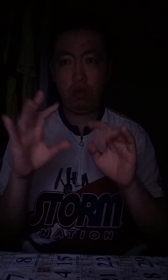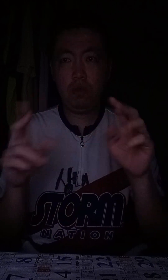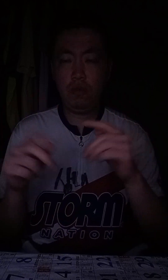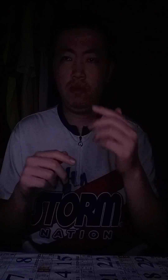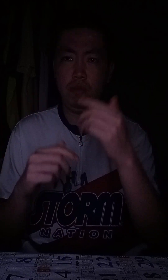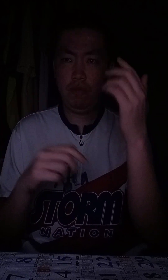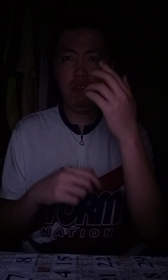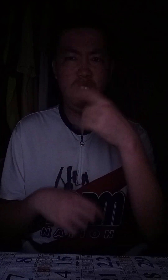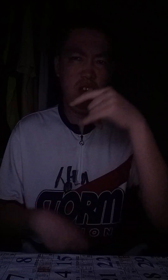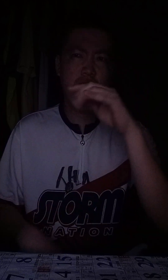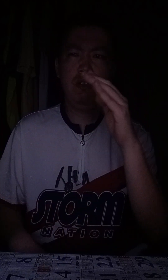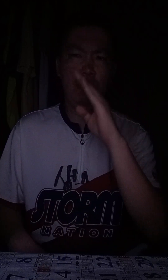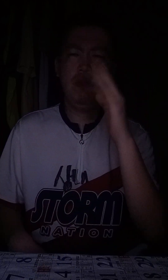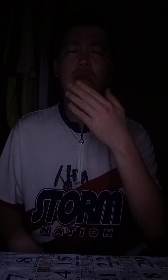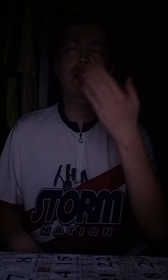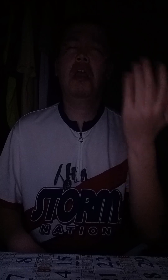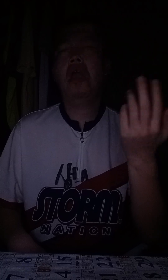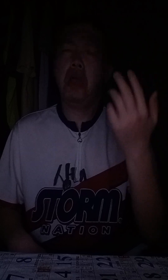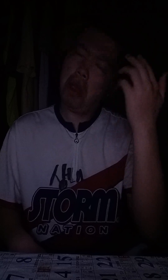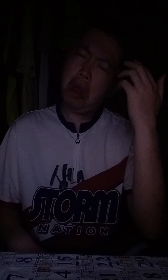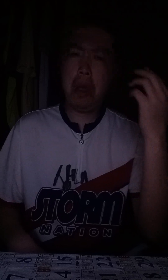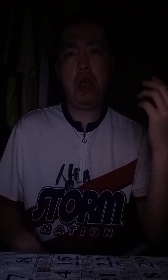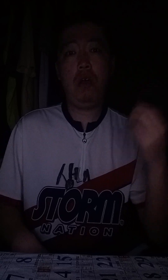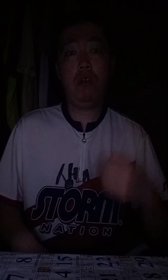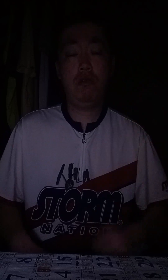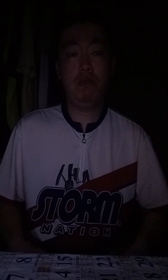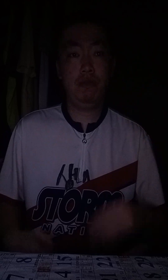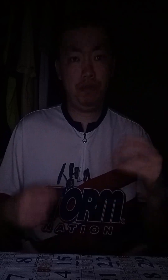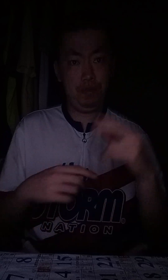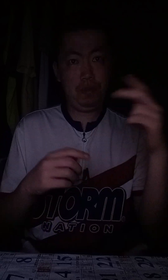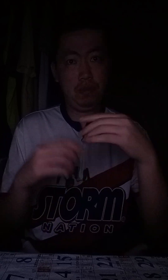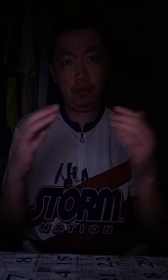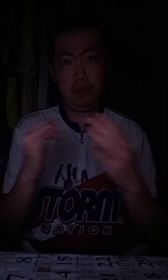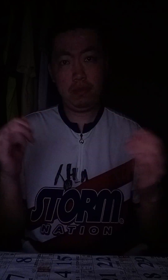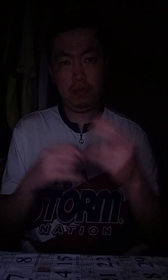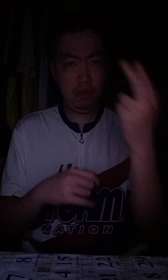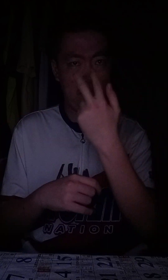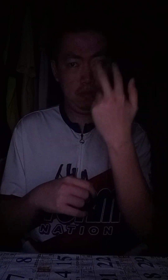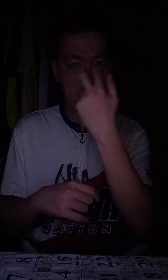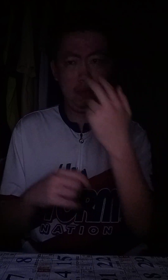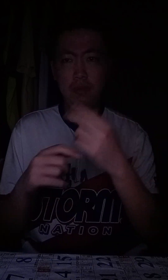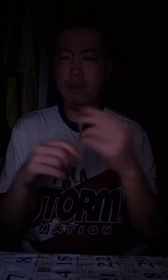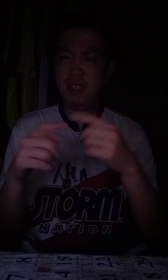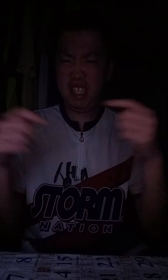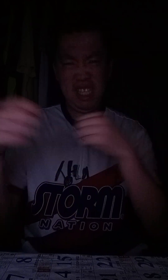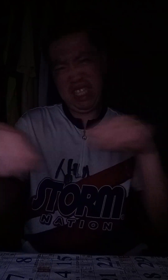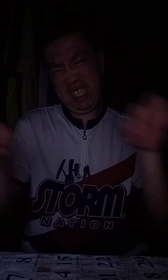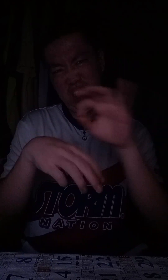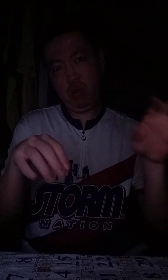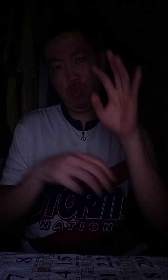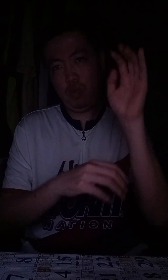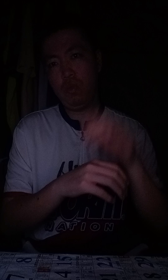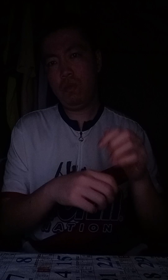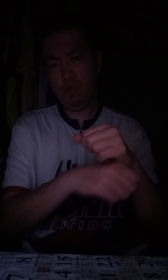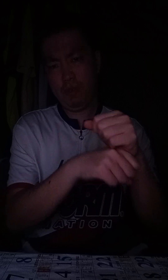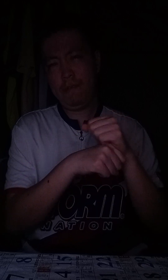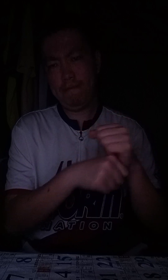넘은 음주 상태였습니다. 경찰은 B씨가 지구대에서 조사를 받던 중 난동을 부려 현행범으로 체포했다고